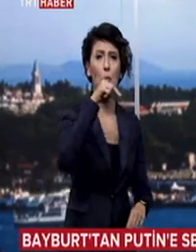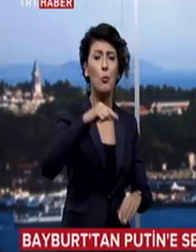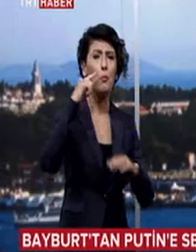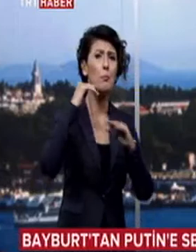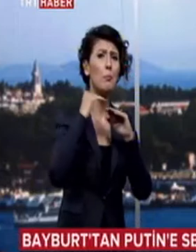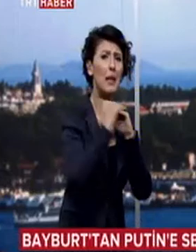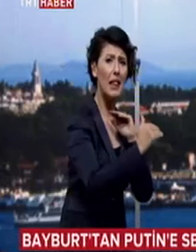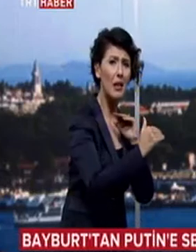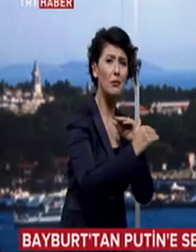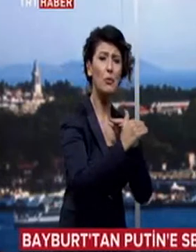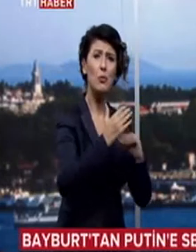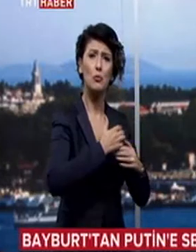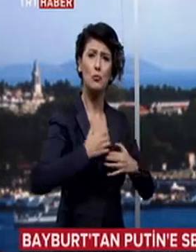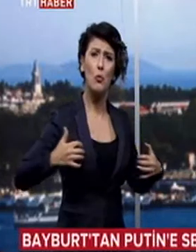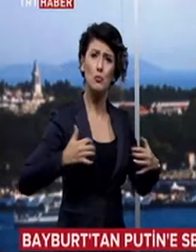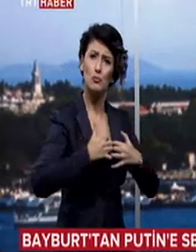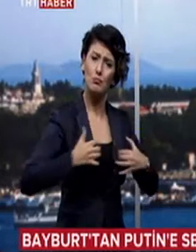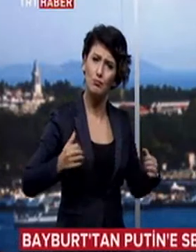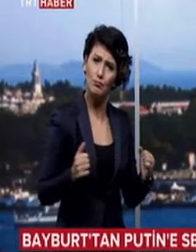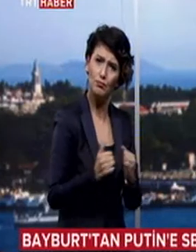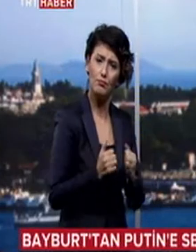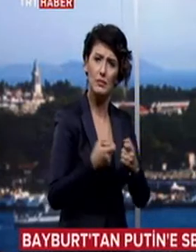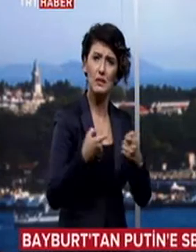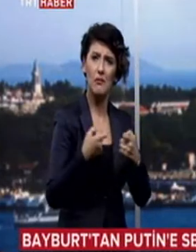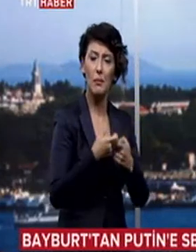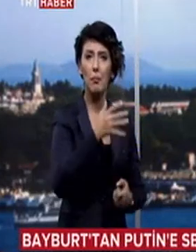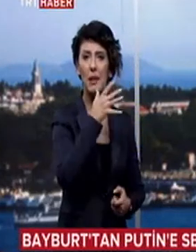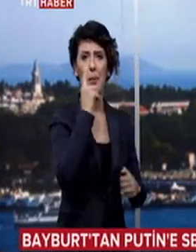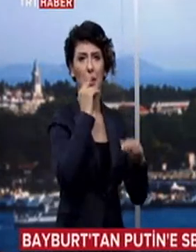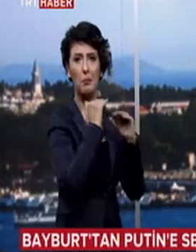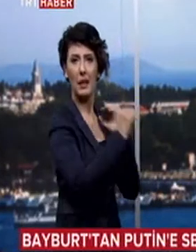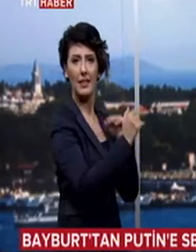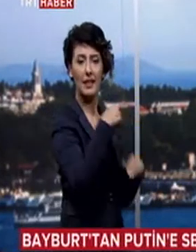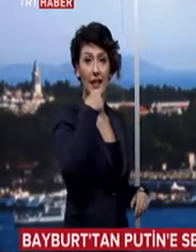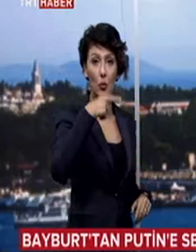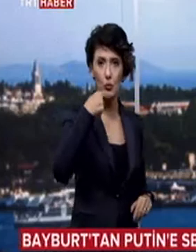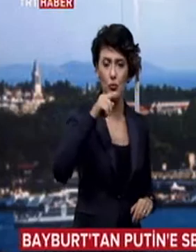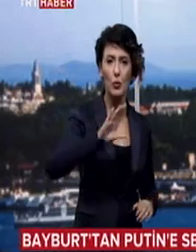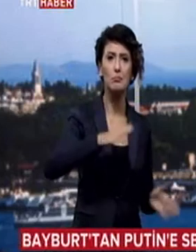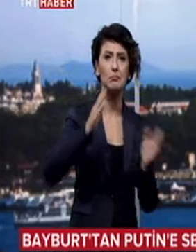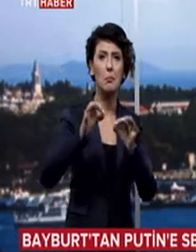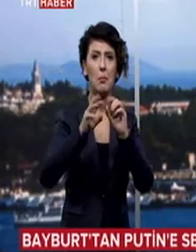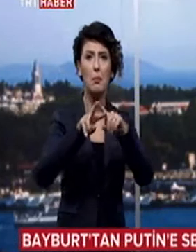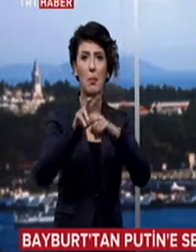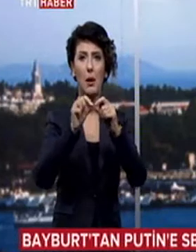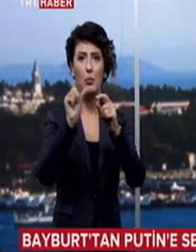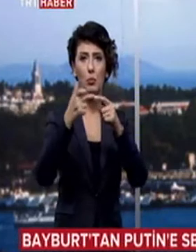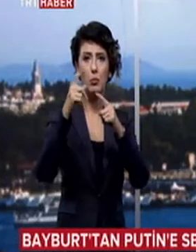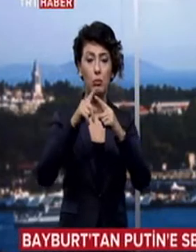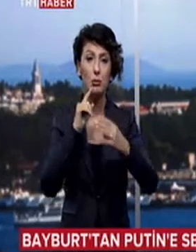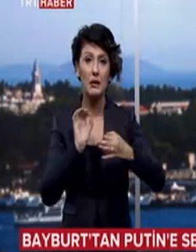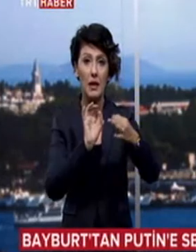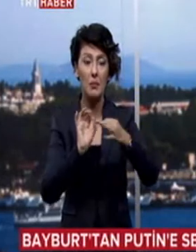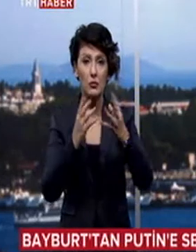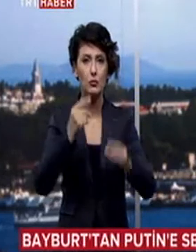bu millet göğüs göğüse savaşmasını bilen bir millettir diye konuştu. Öte yandan Bayburt'ta